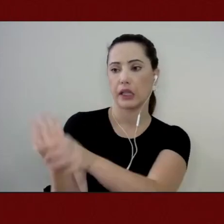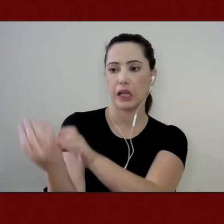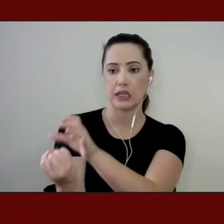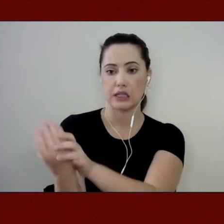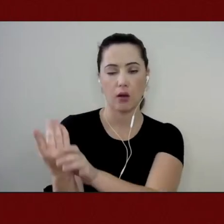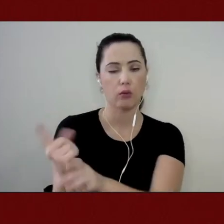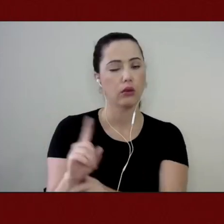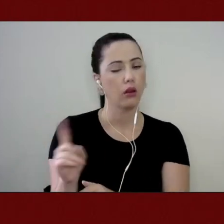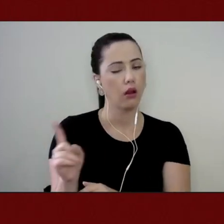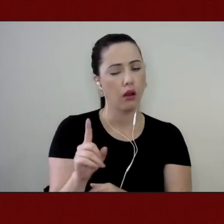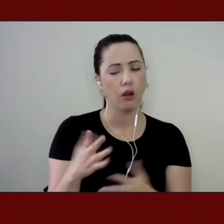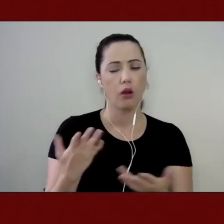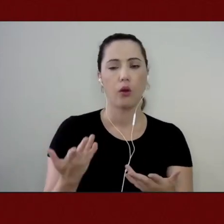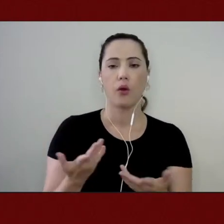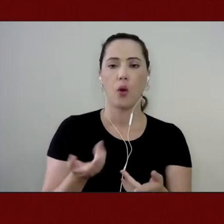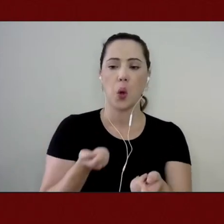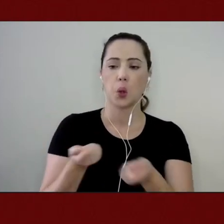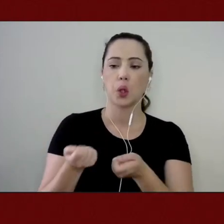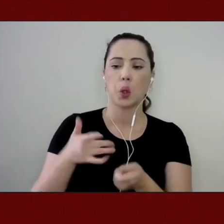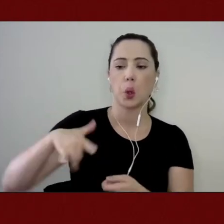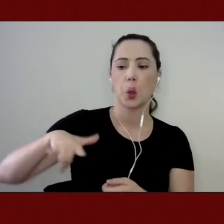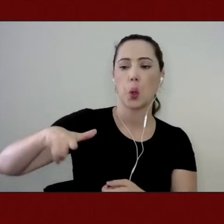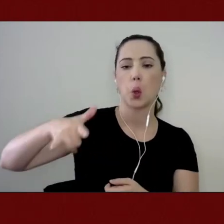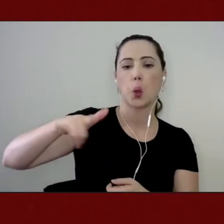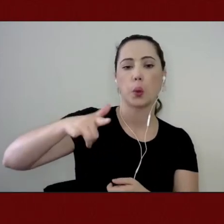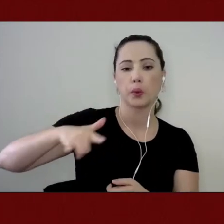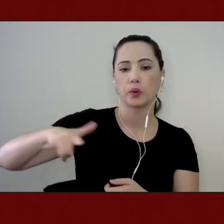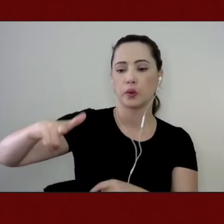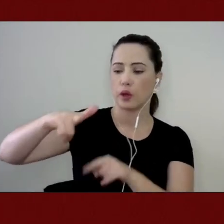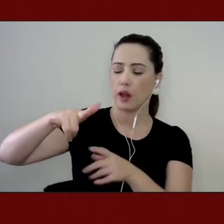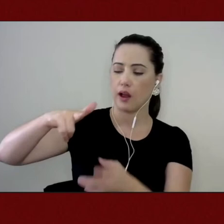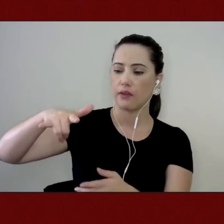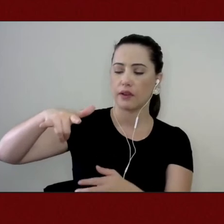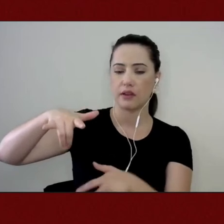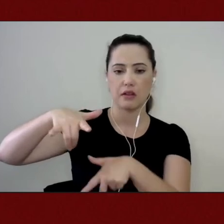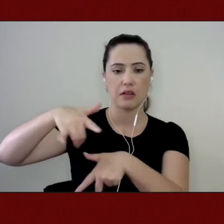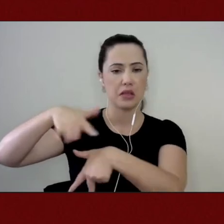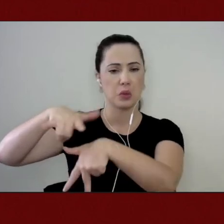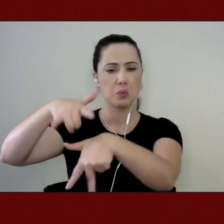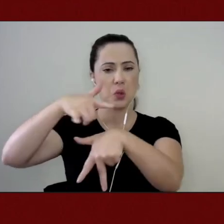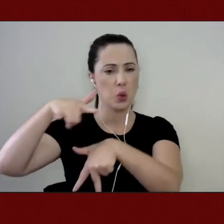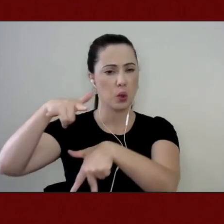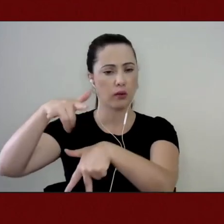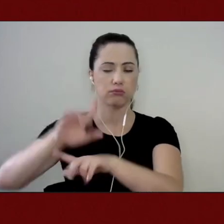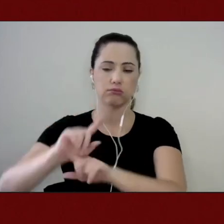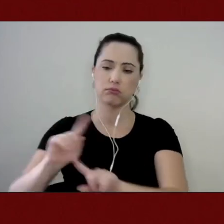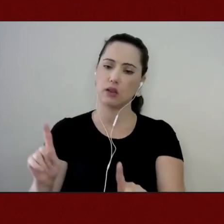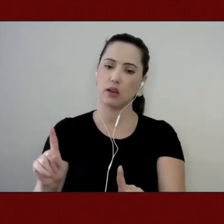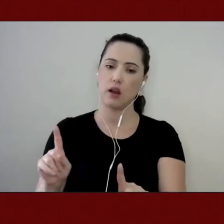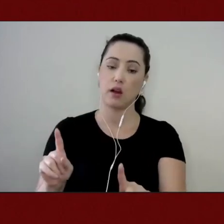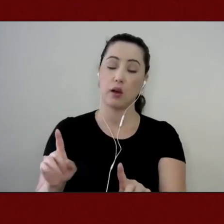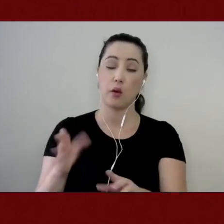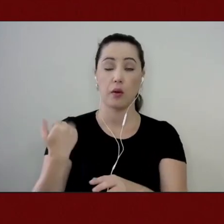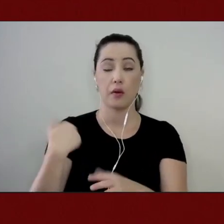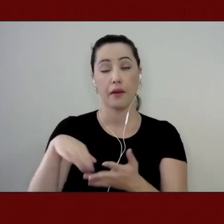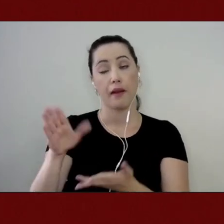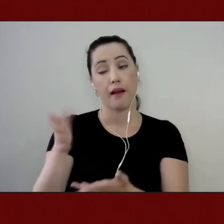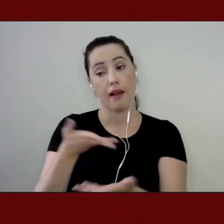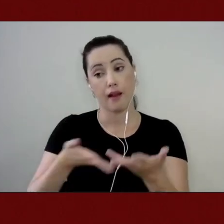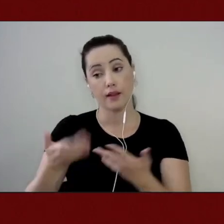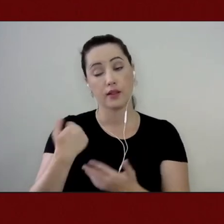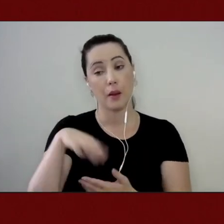E manipulador de intelectuais inocentes. Acho que a relação é mais complexa, embora isso não nos autorize a dizer que não